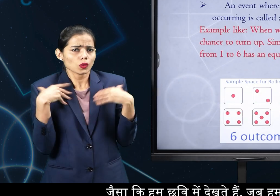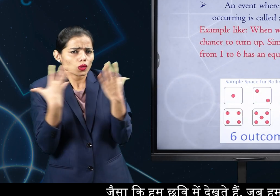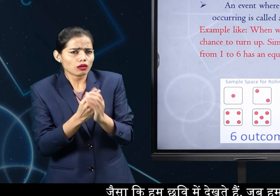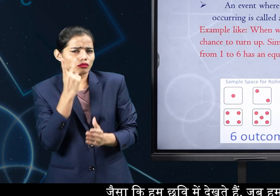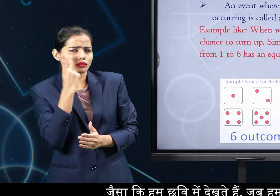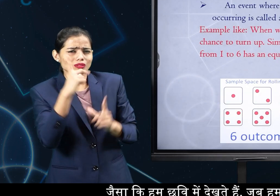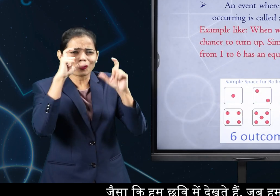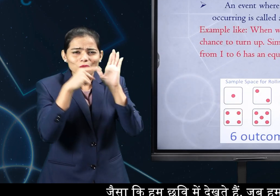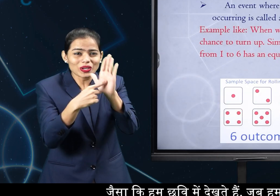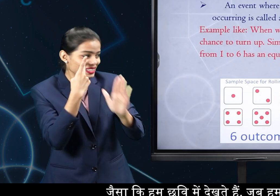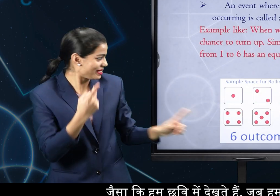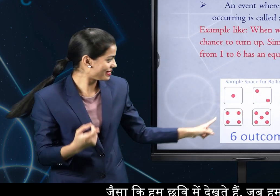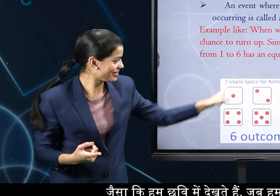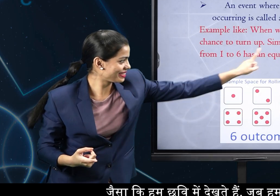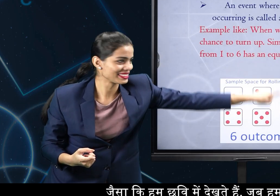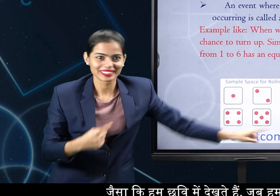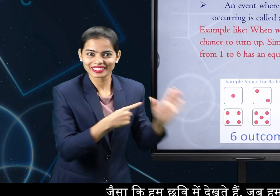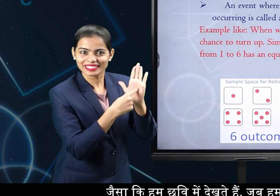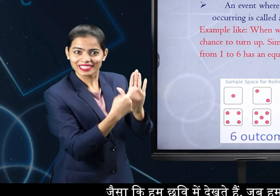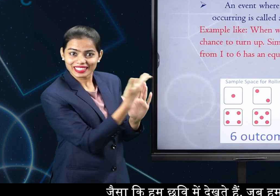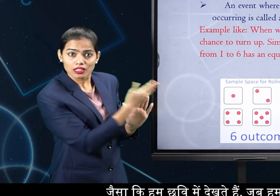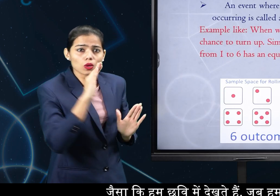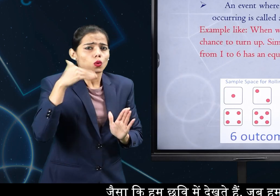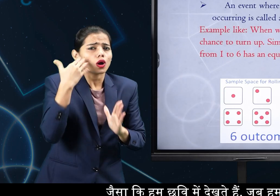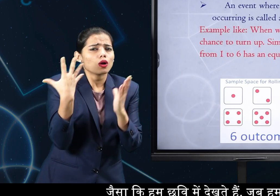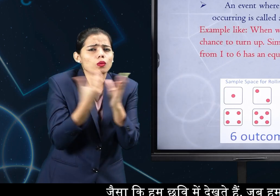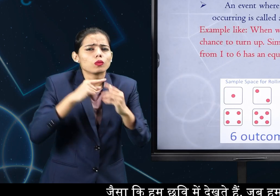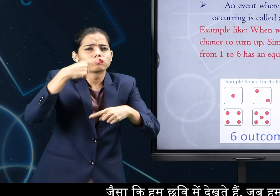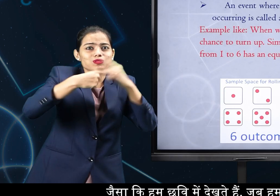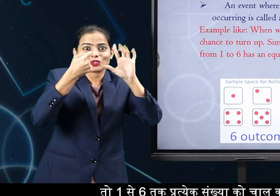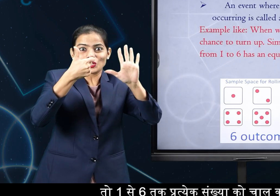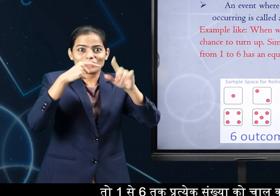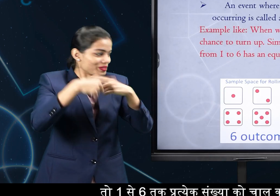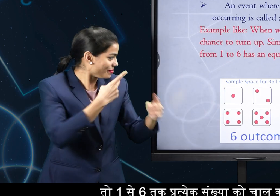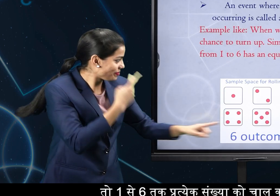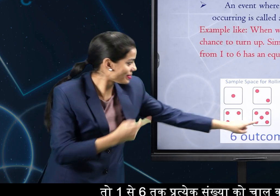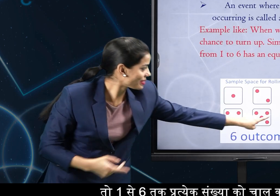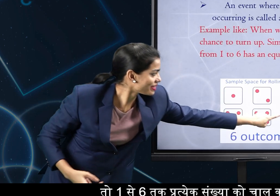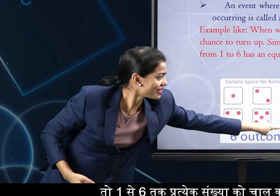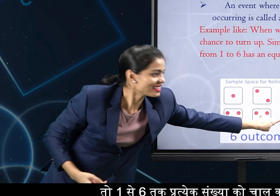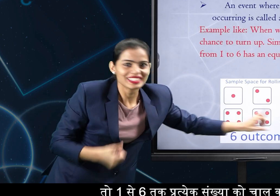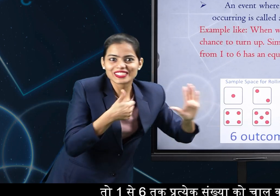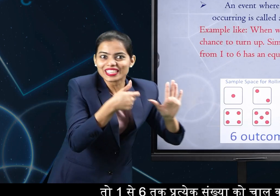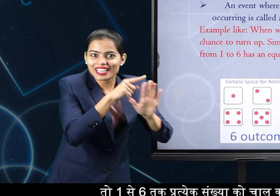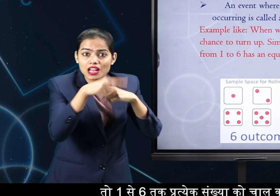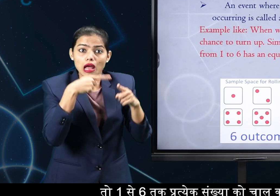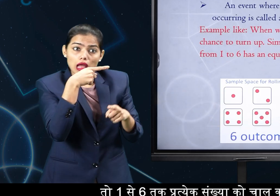जैसे कि हम छवि में देखते हैं, जब हम छह पक्षी पासा फेंकते हैं तो 1 से 6 तक प्रत्येक संख्या को चालू करने